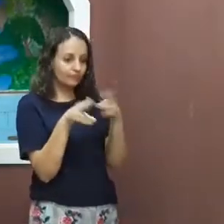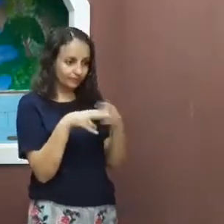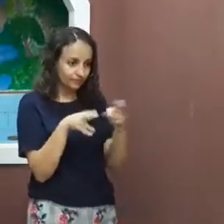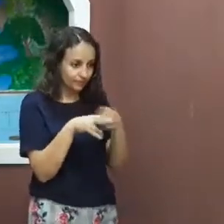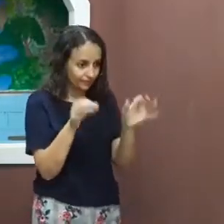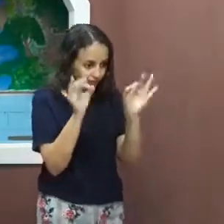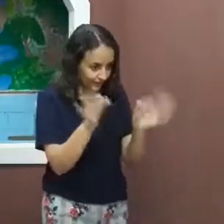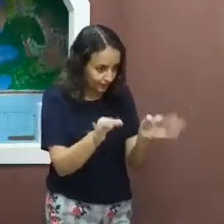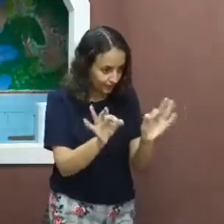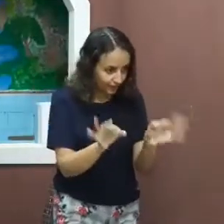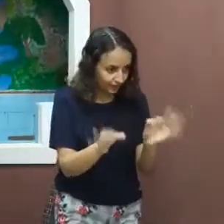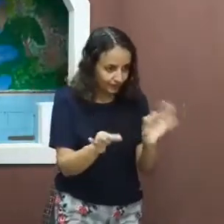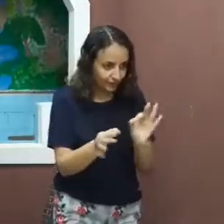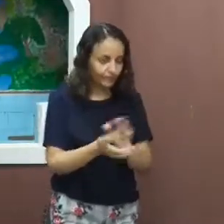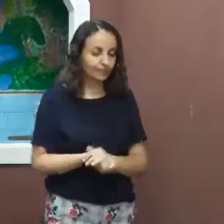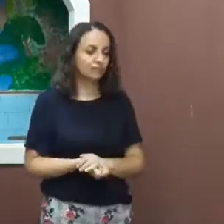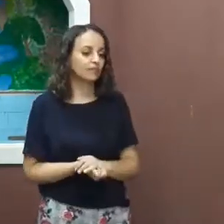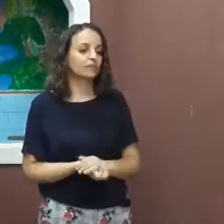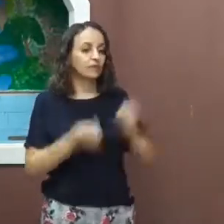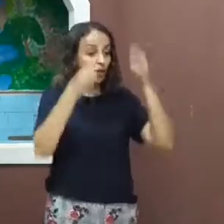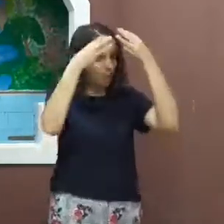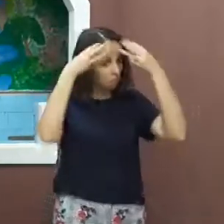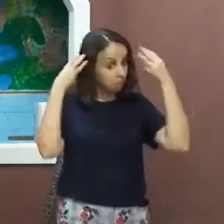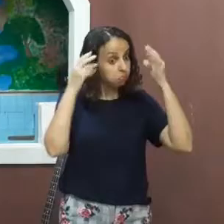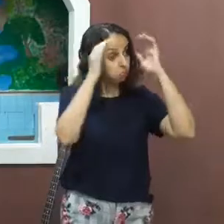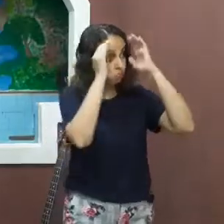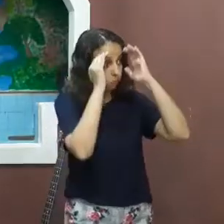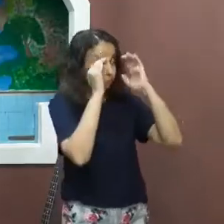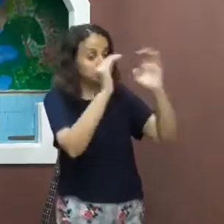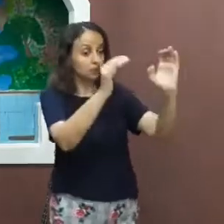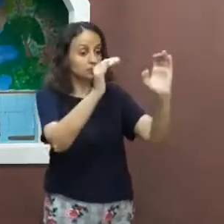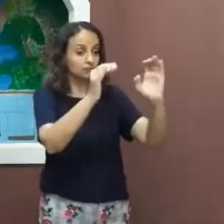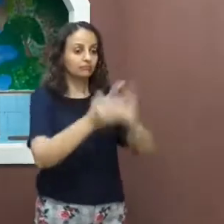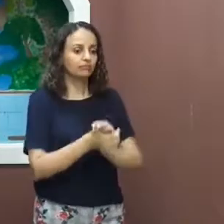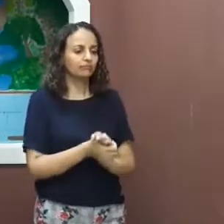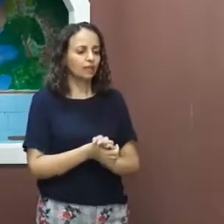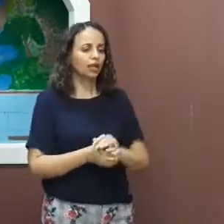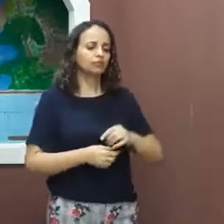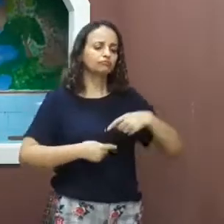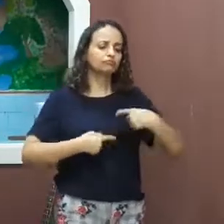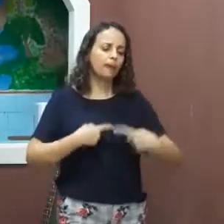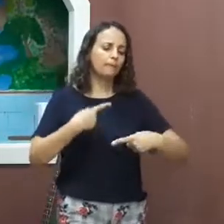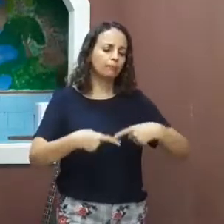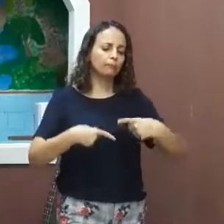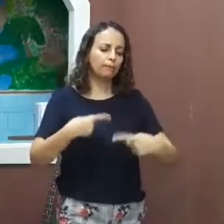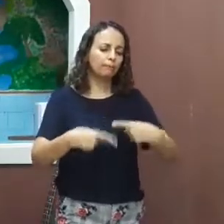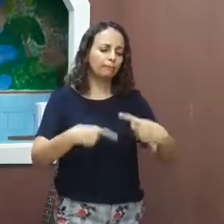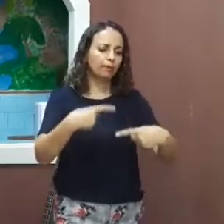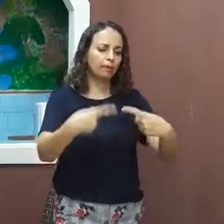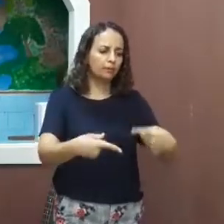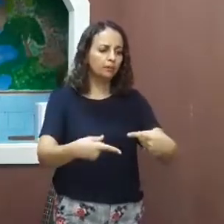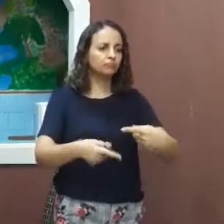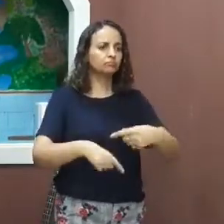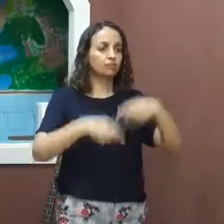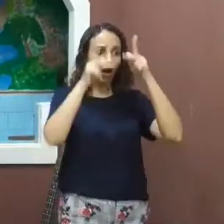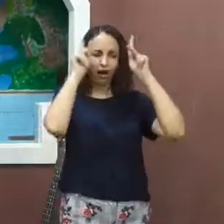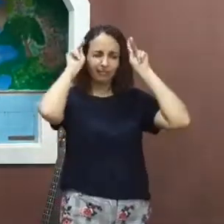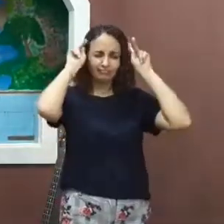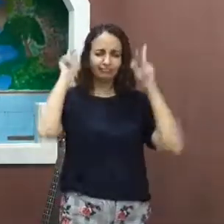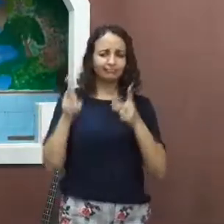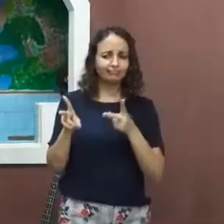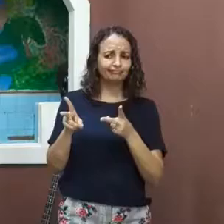Herodes. E eles fizeram isso. Com o passar do tempo, Herodes percebeu. E um texto fala, no versículo